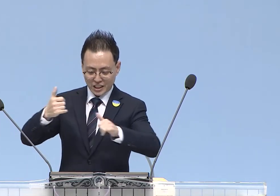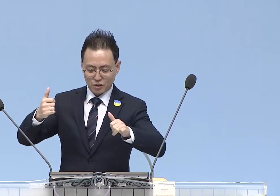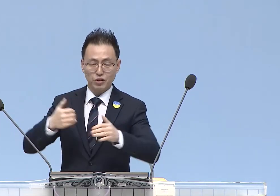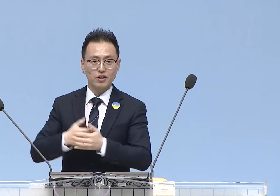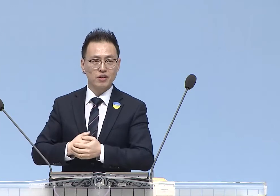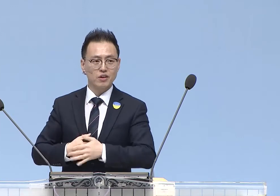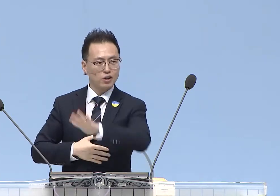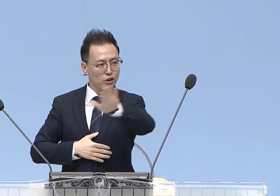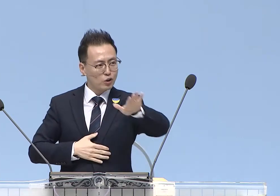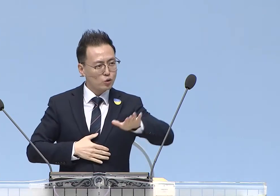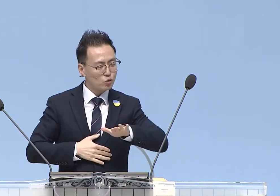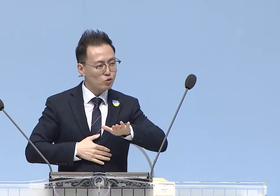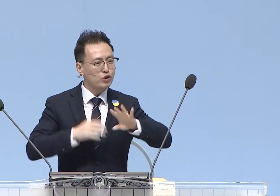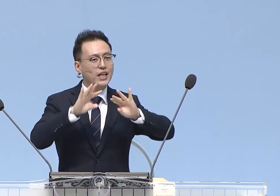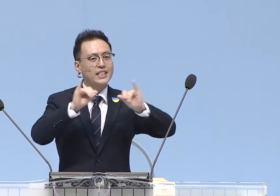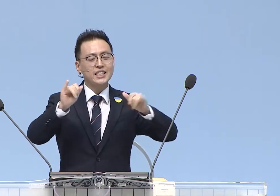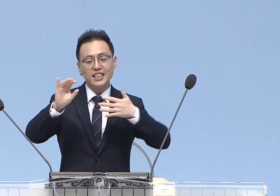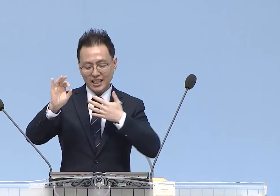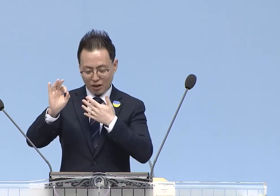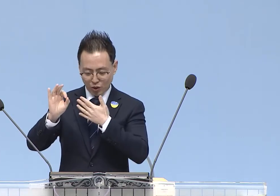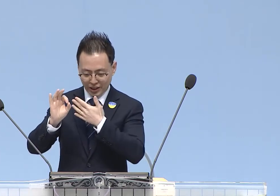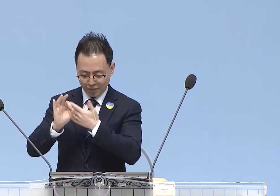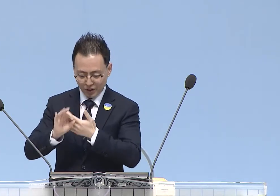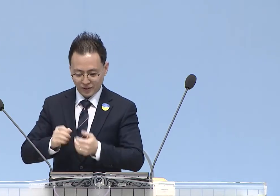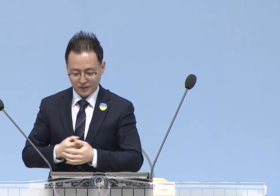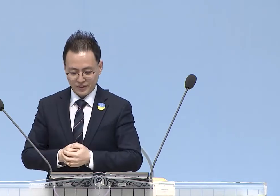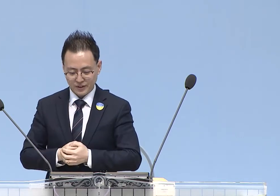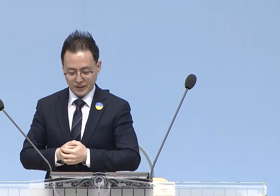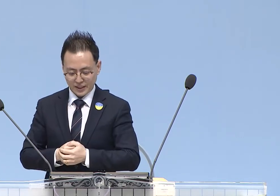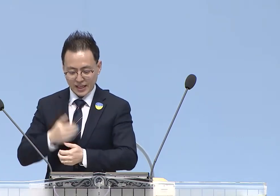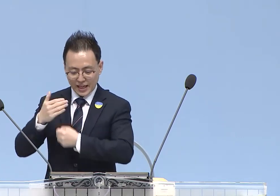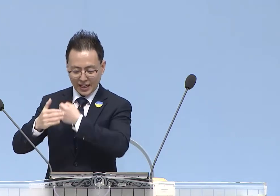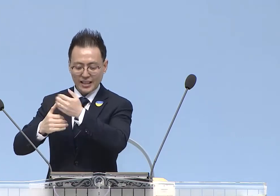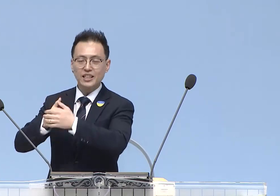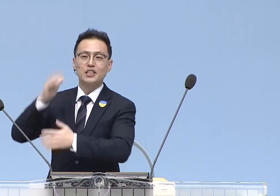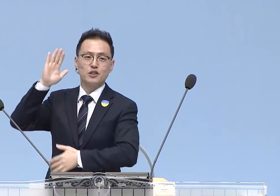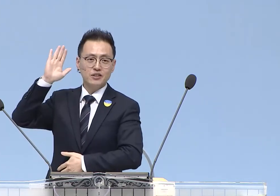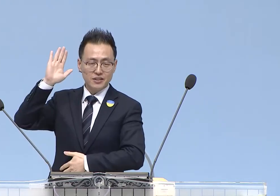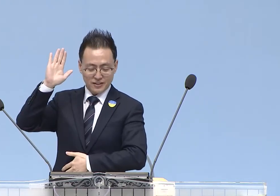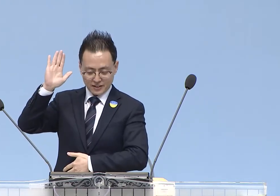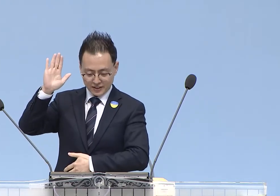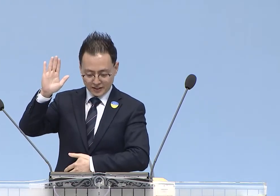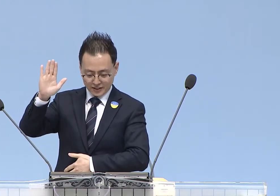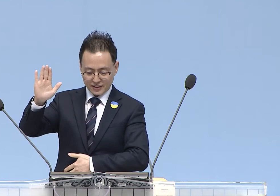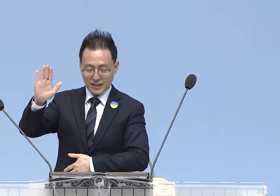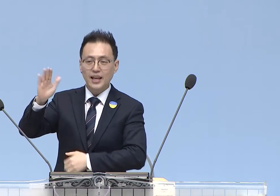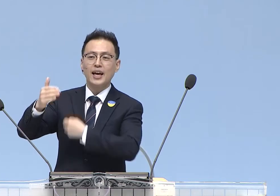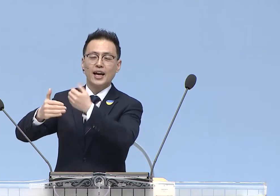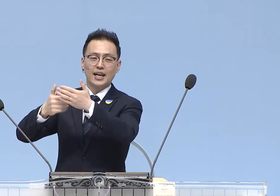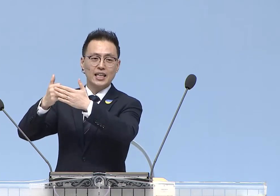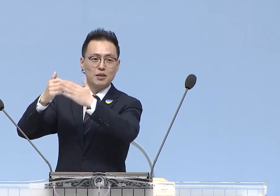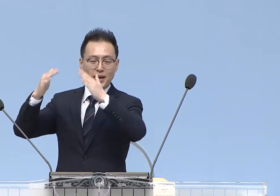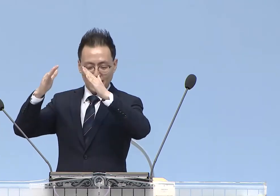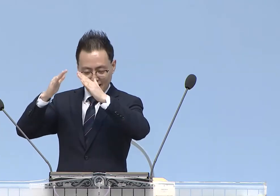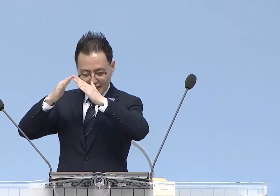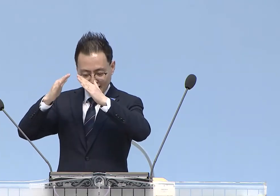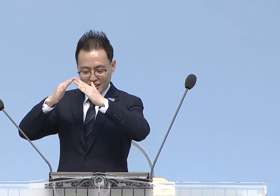토기장이시고요, 우리가 진흙이라고 한다면 하나님께서는 하나님의 큰